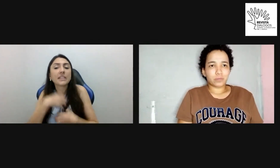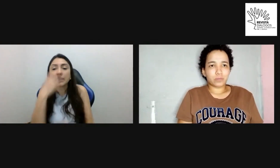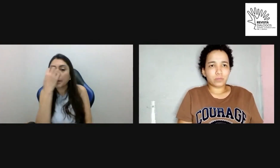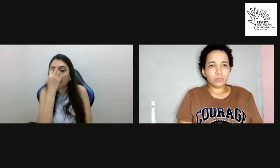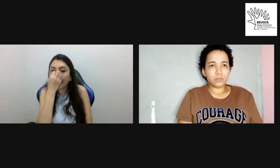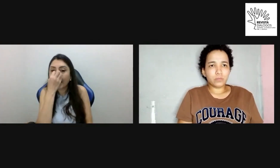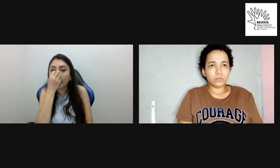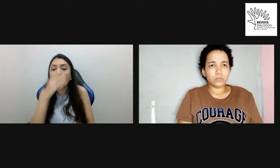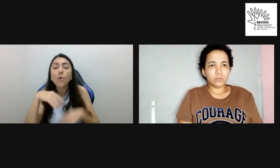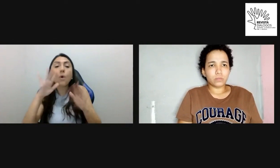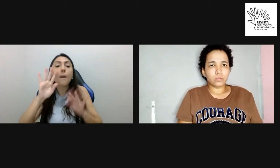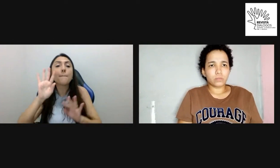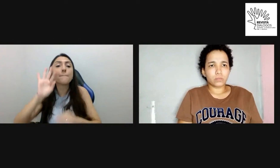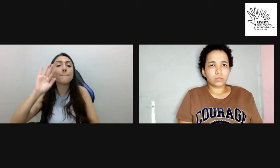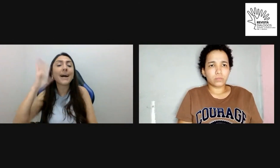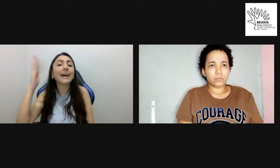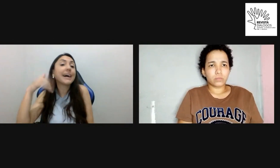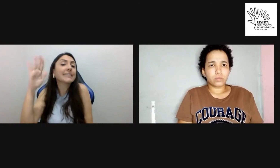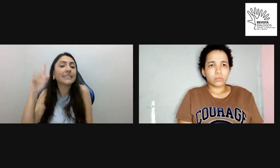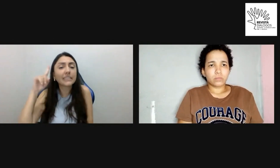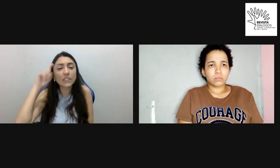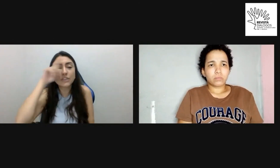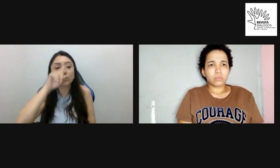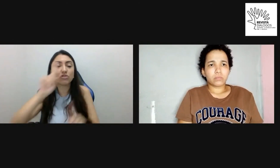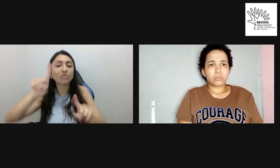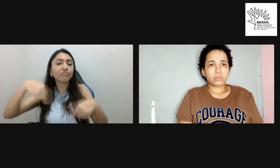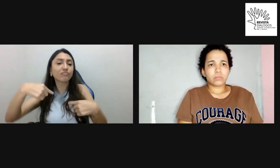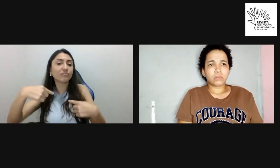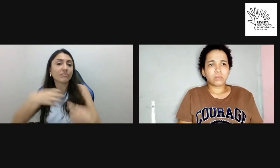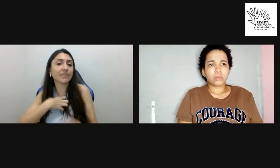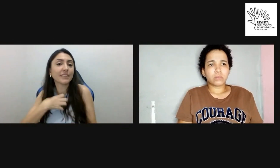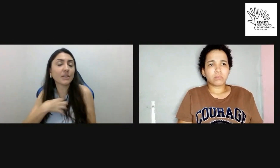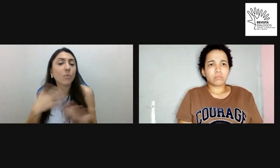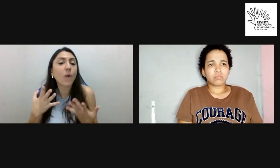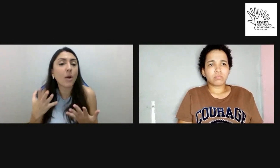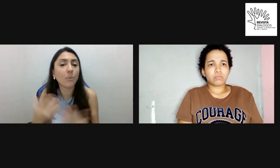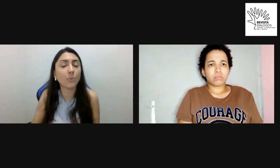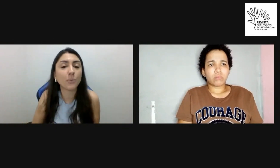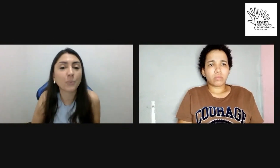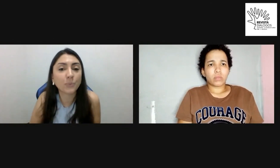Na sua opinião, qual é o maior desafio que o palhaço surdo enfrenta?